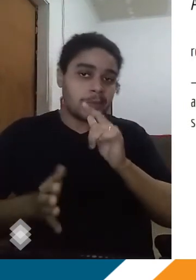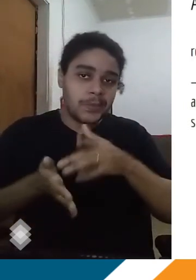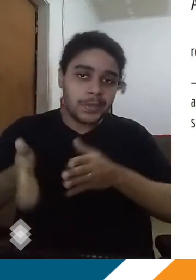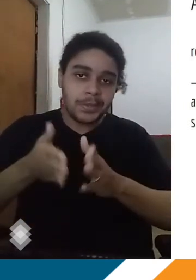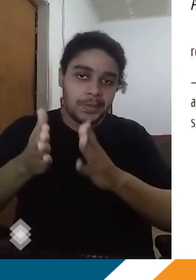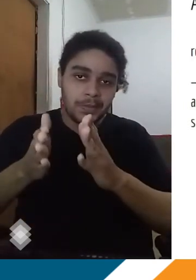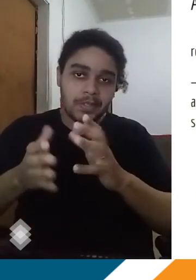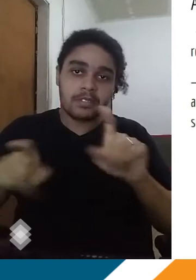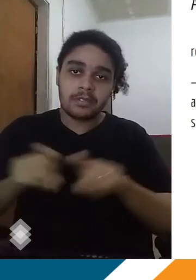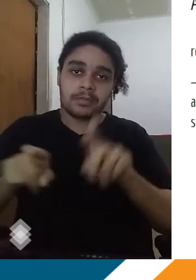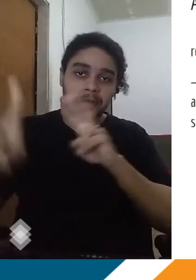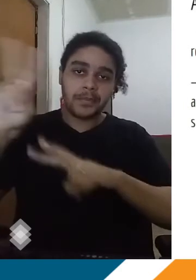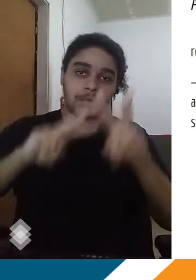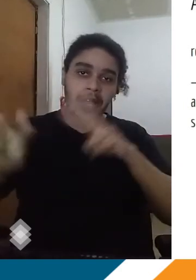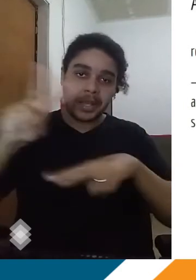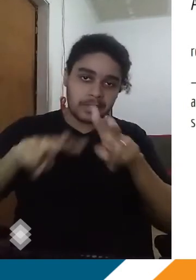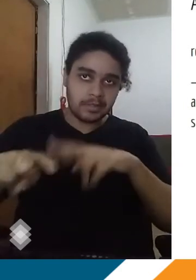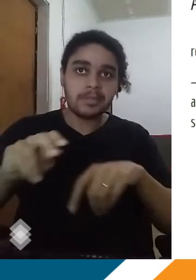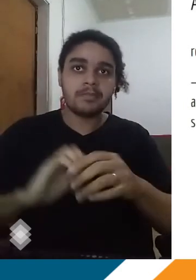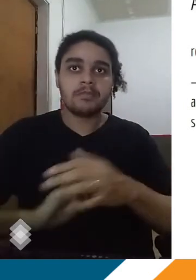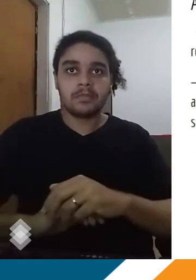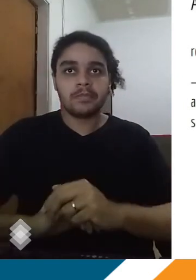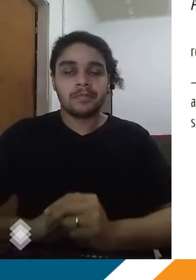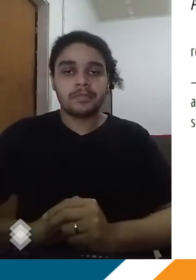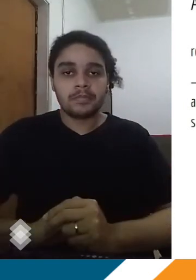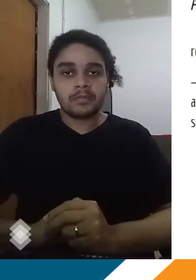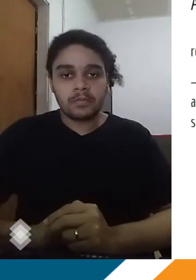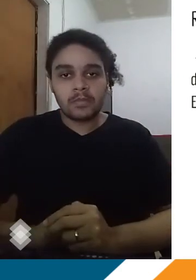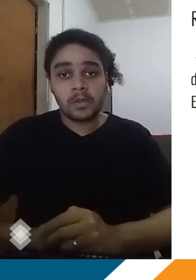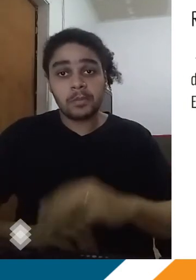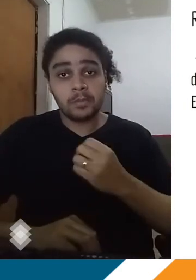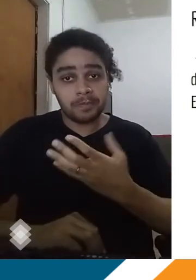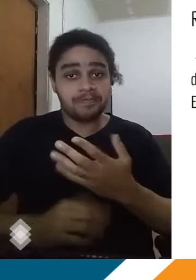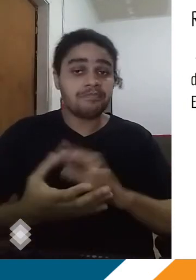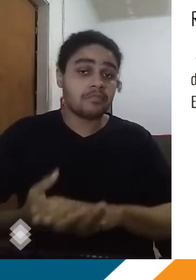erosão fluvial, pela ação dos rios, e a erosão eólica, pela ação dos ventos.